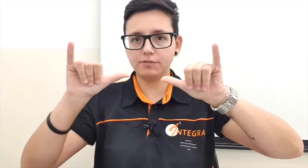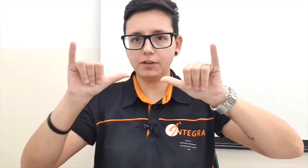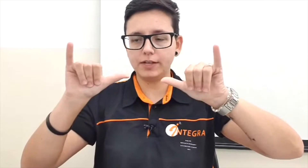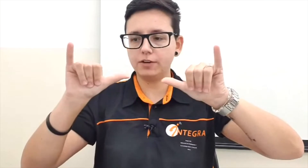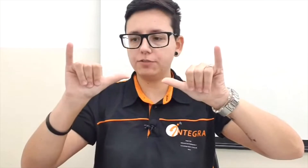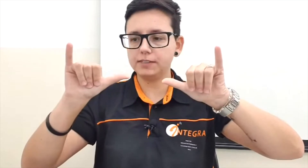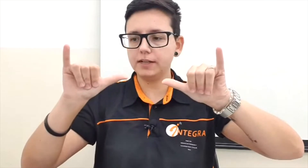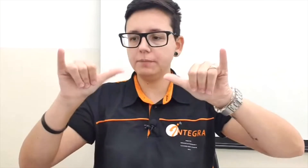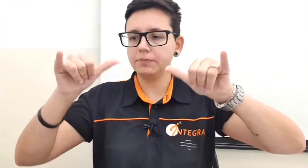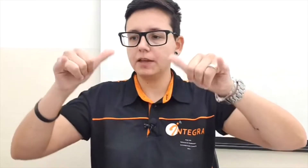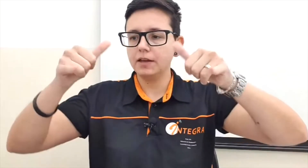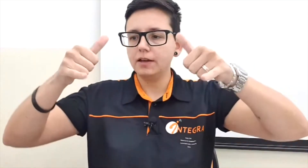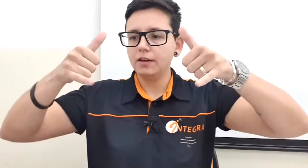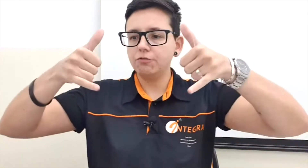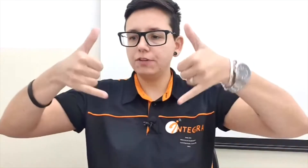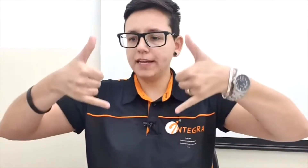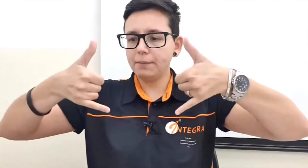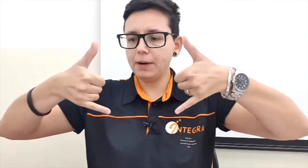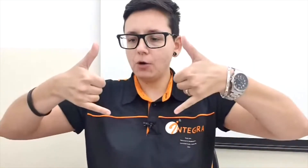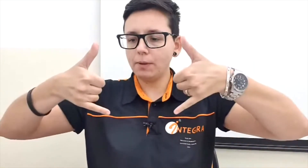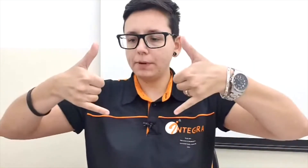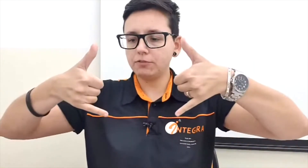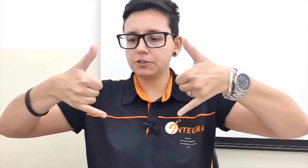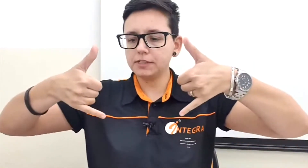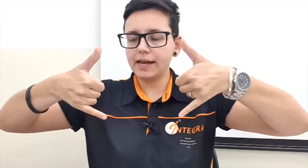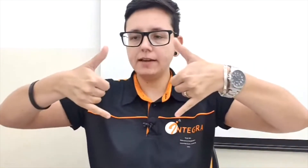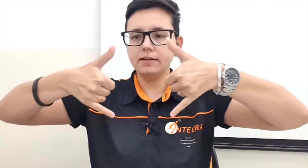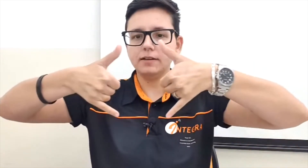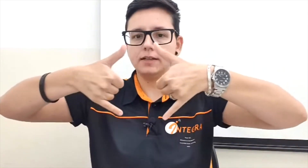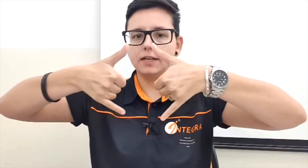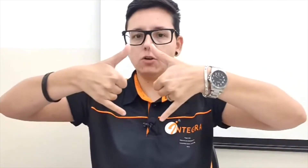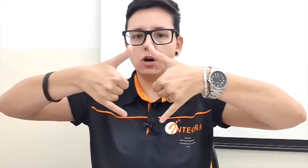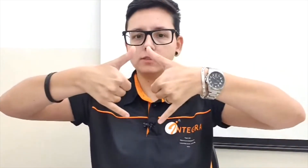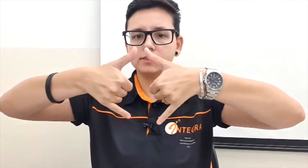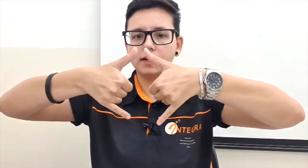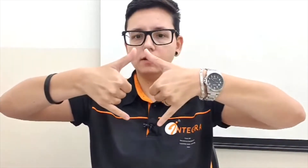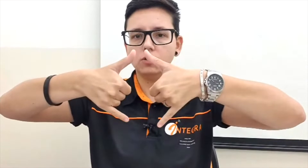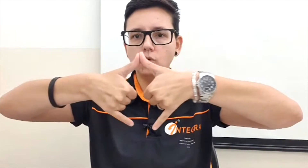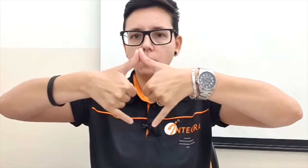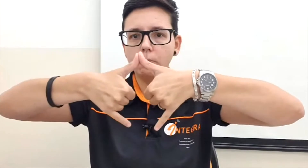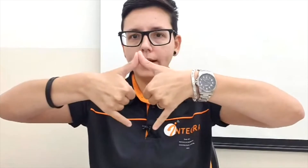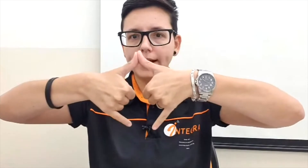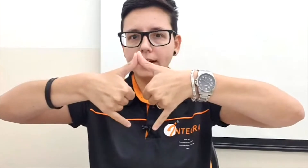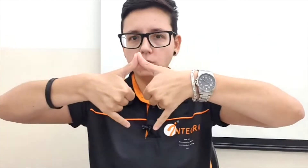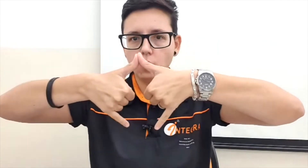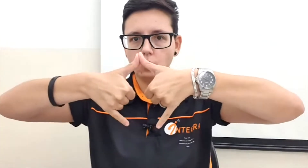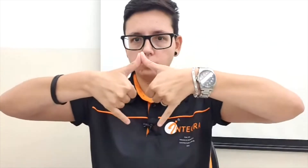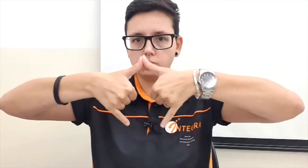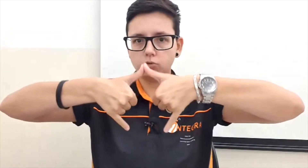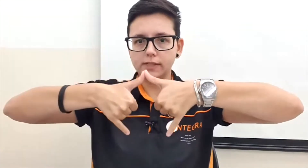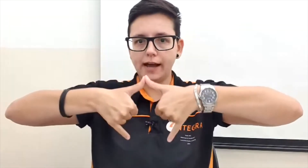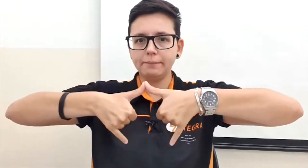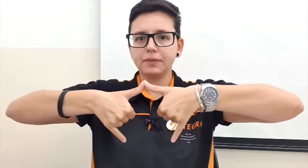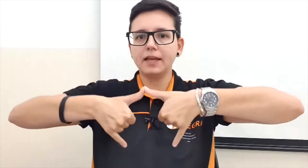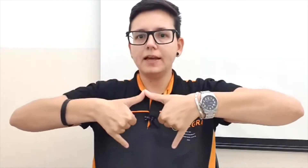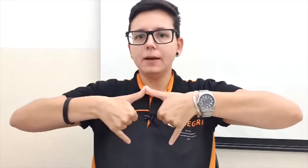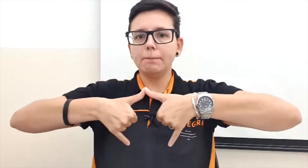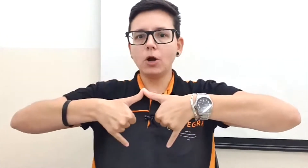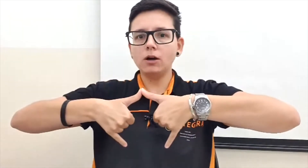aqui eu fazer. Vira a palma para você, encosta um polegar no outro, tá? Próximo